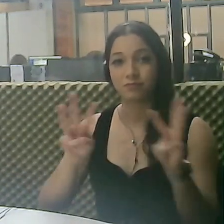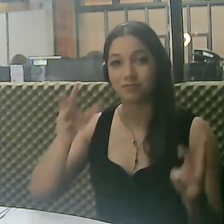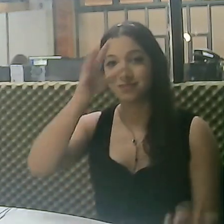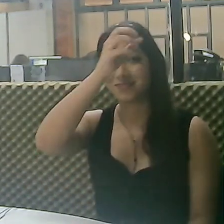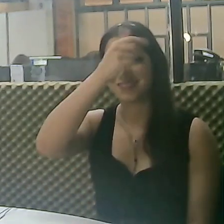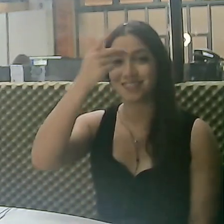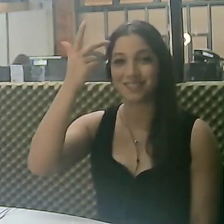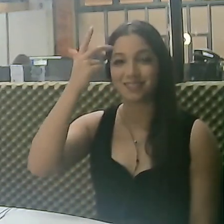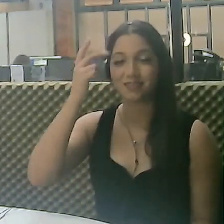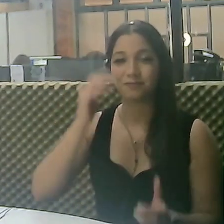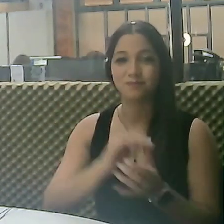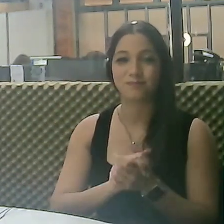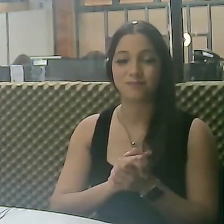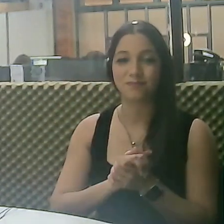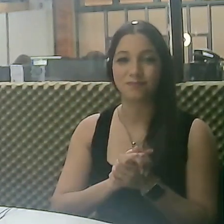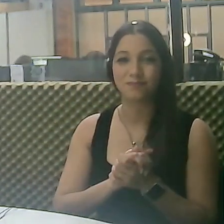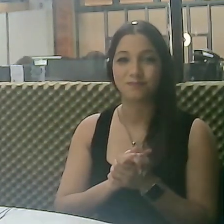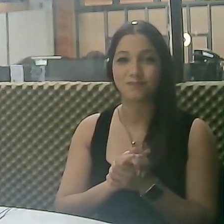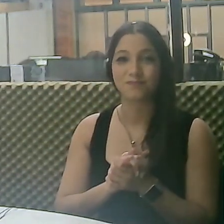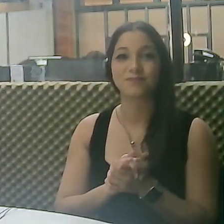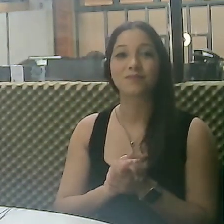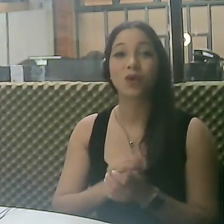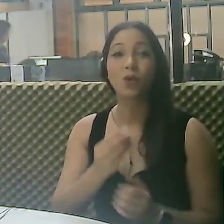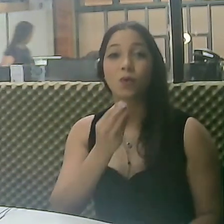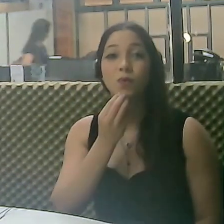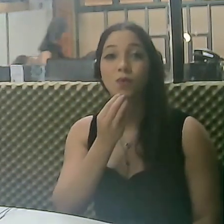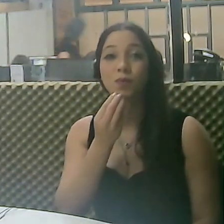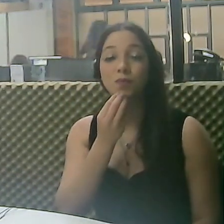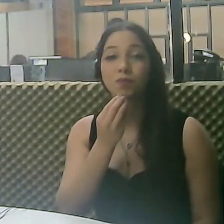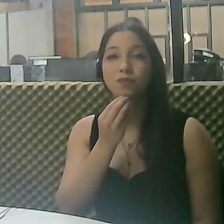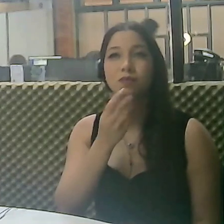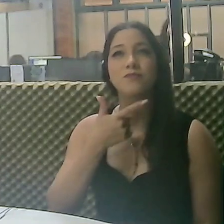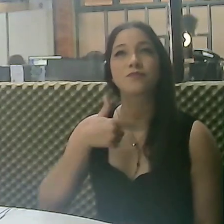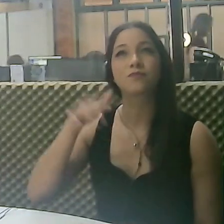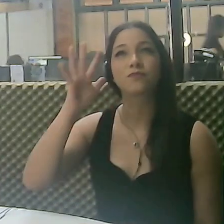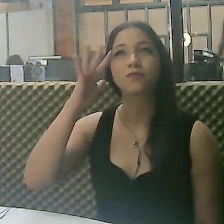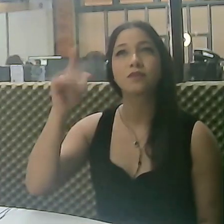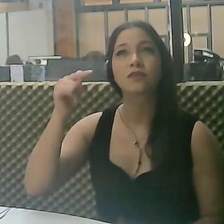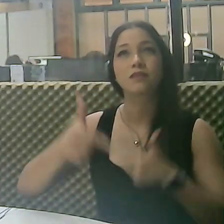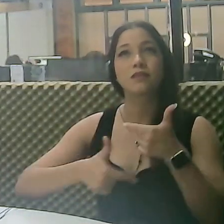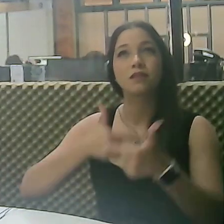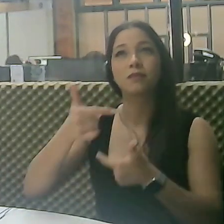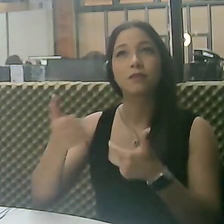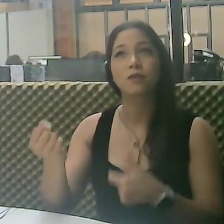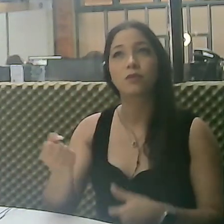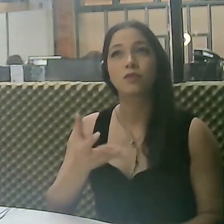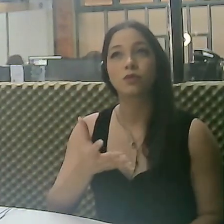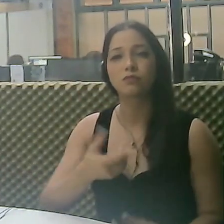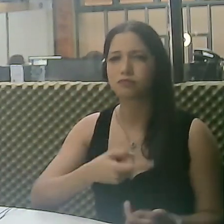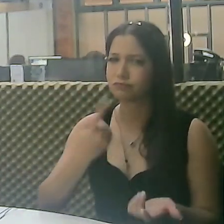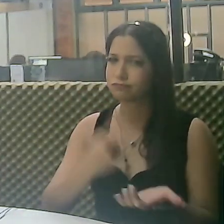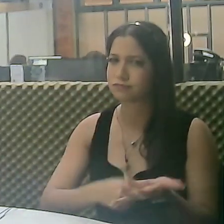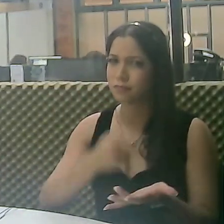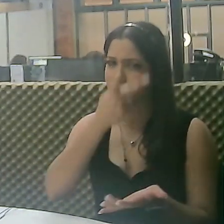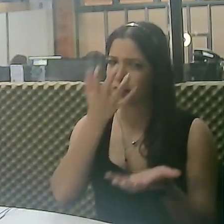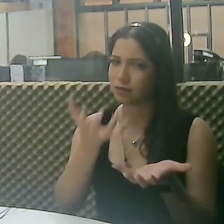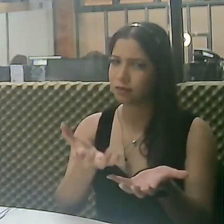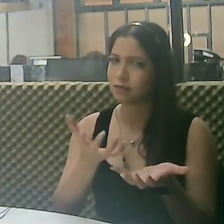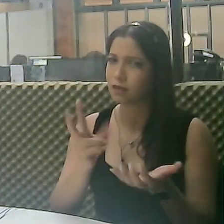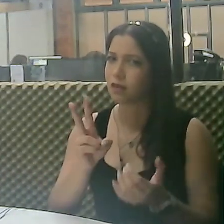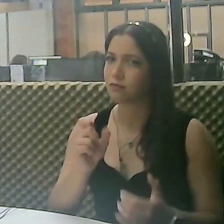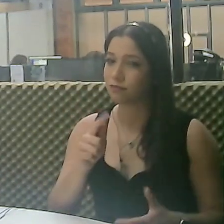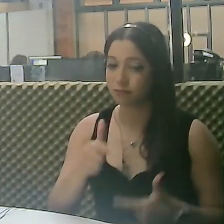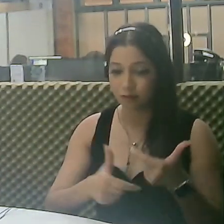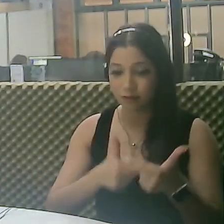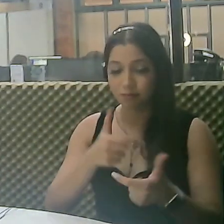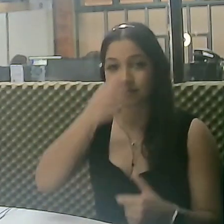Prefeitura. Oportunidade para quem sonha com um novo emprego. Compromissada com aqueles que desejam uma vaga de